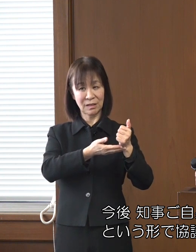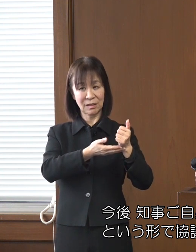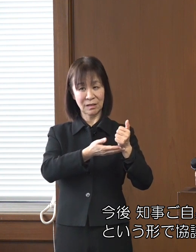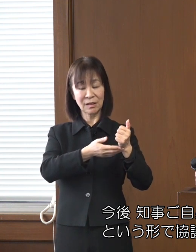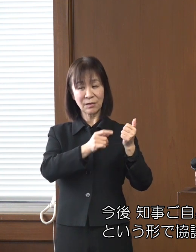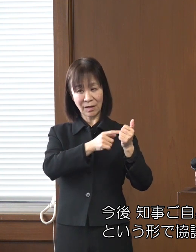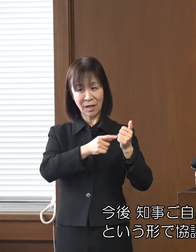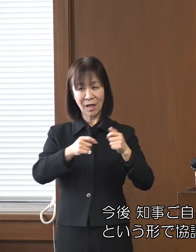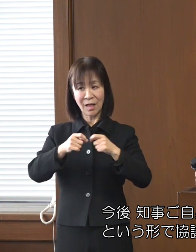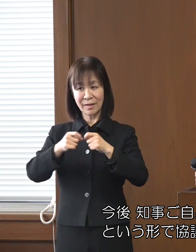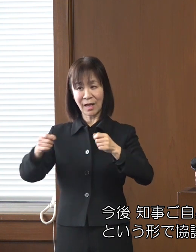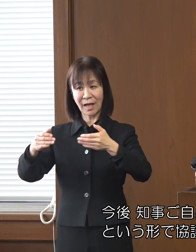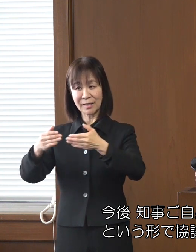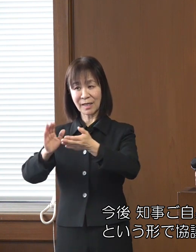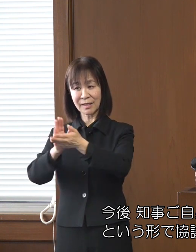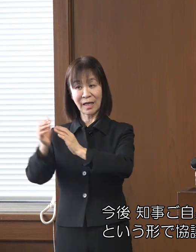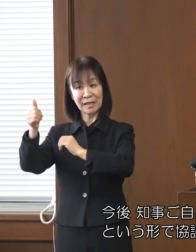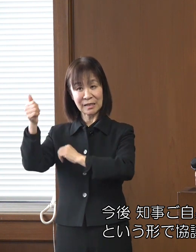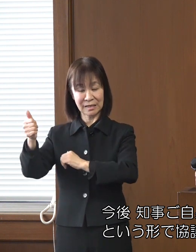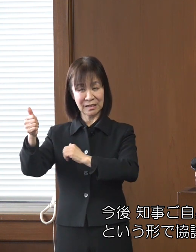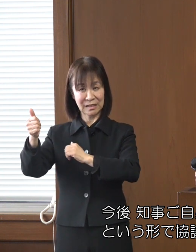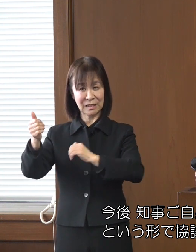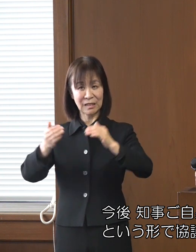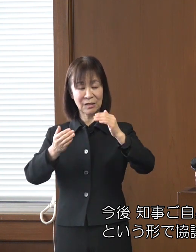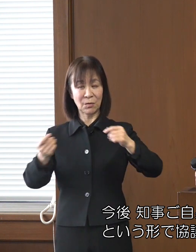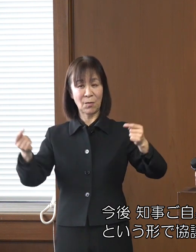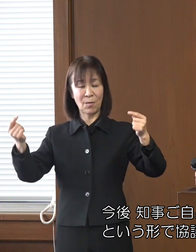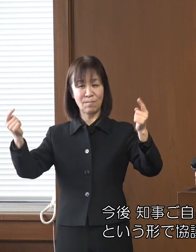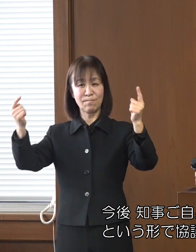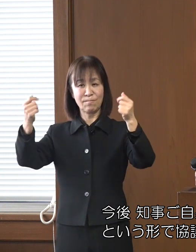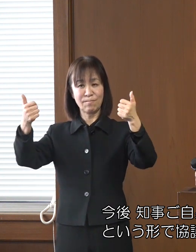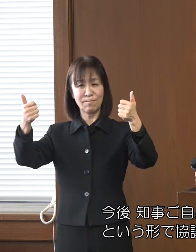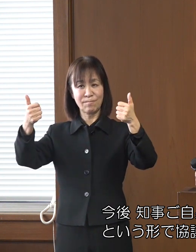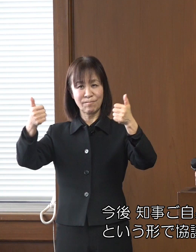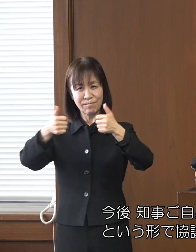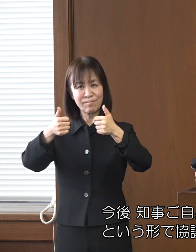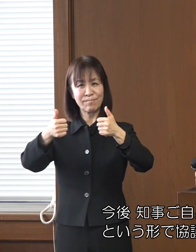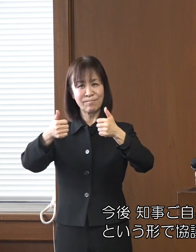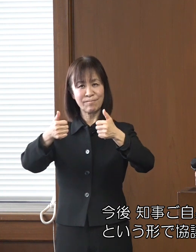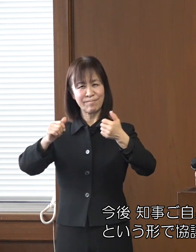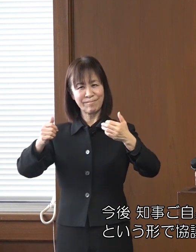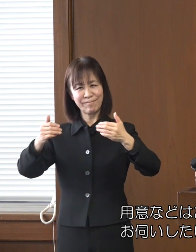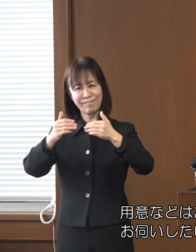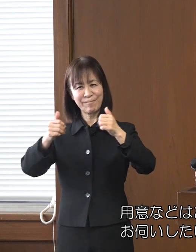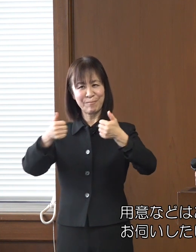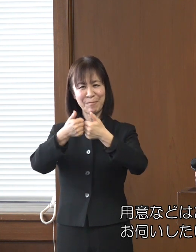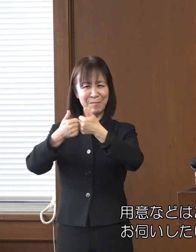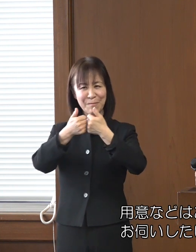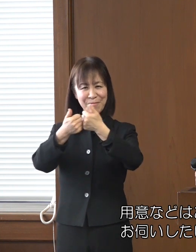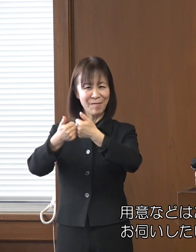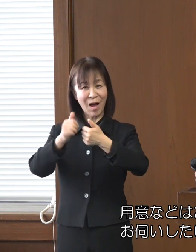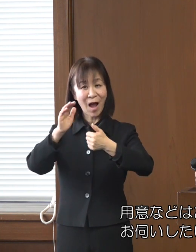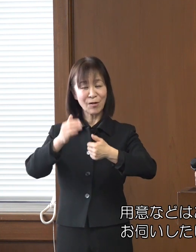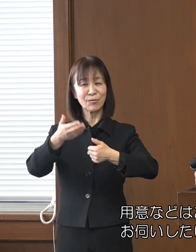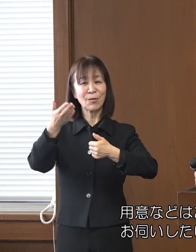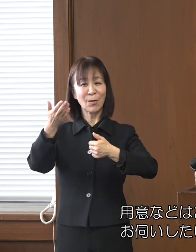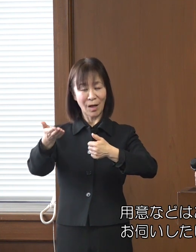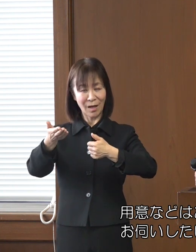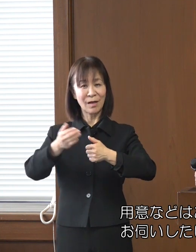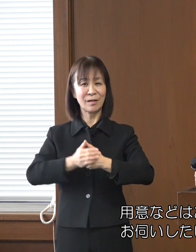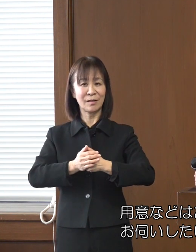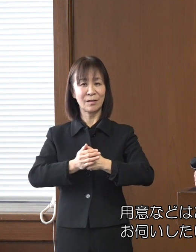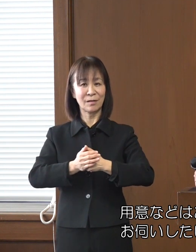あ、長崎県のトップ同士と、いう形で協議されるおつもり、まあ、や要因などはあるのかというの